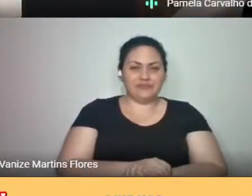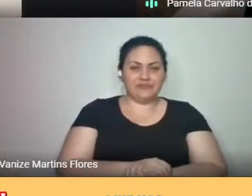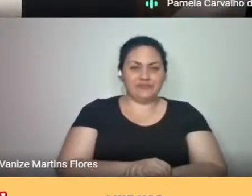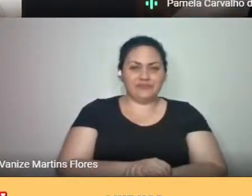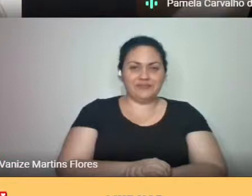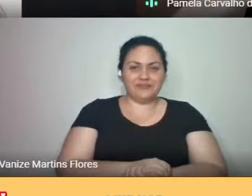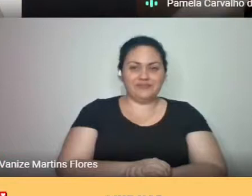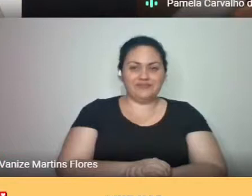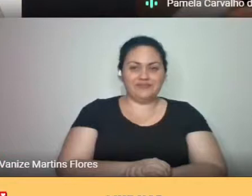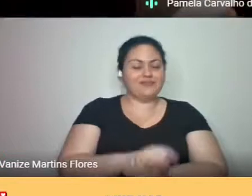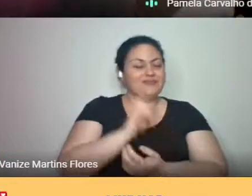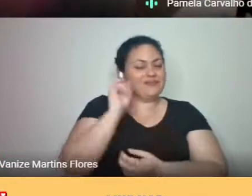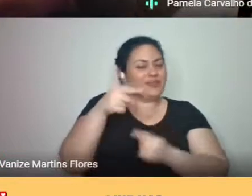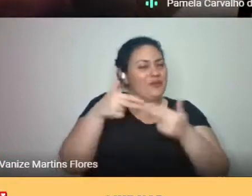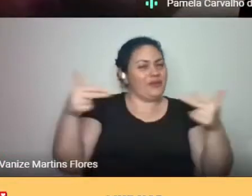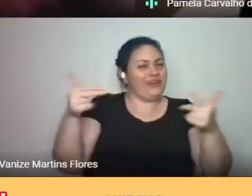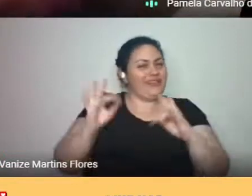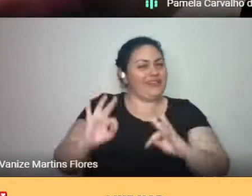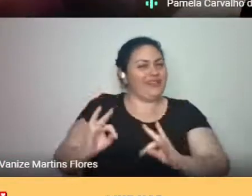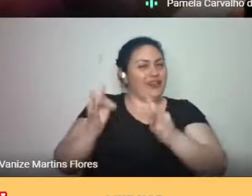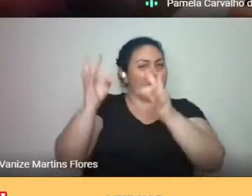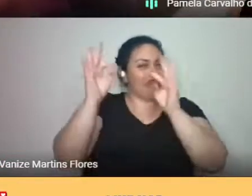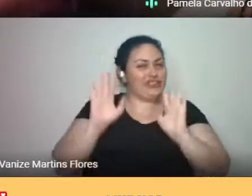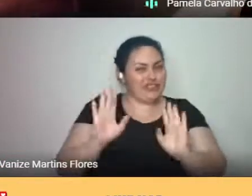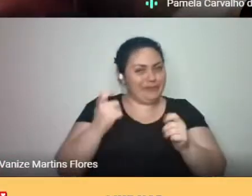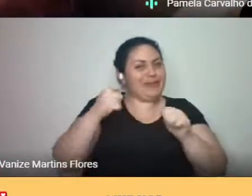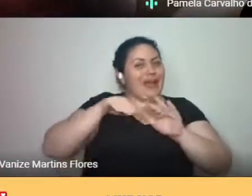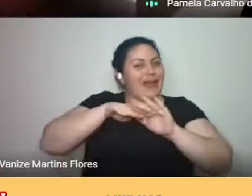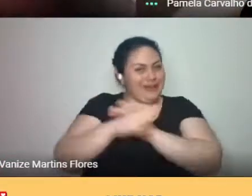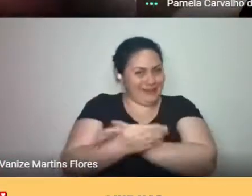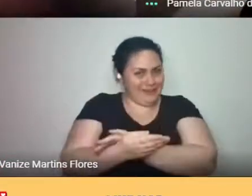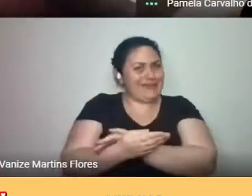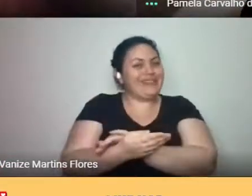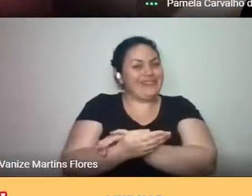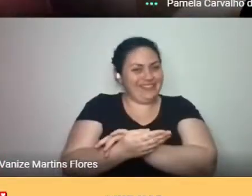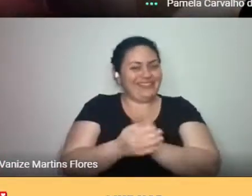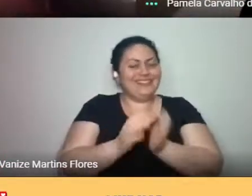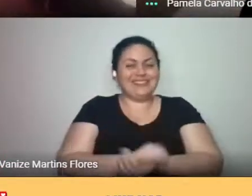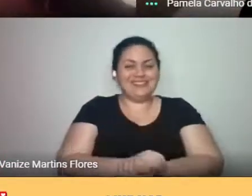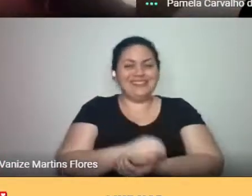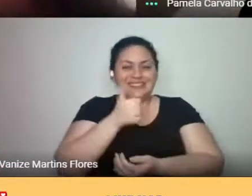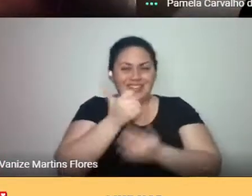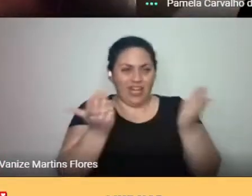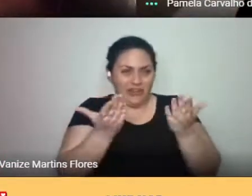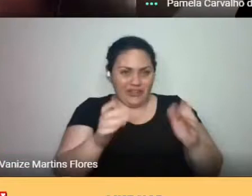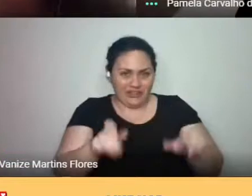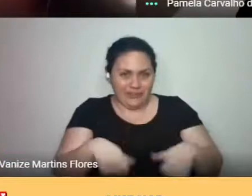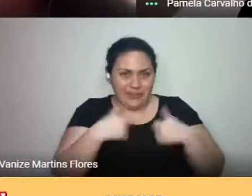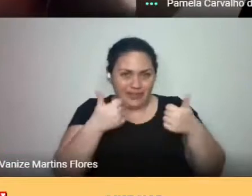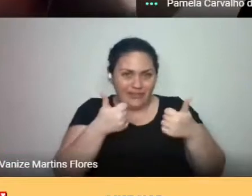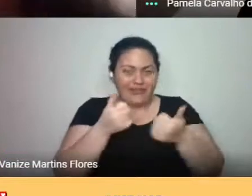coisas da tecnologia também, a gente tem que ir se adaptando acho que agora conforme... melhorou um pouquinho, exato.